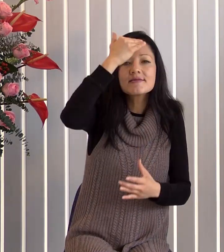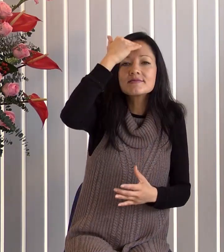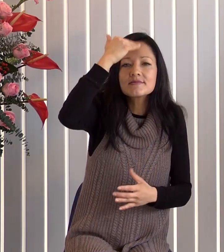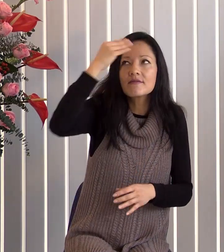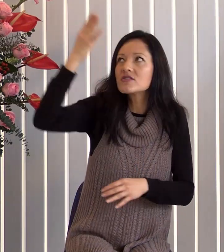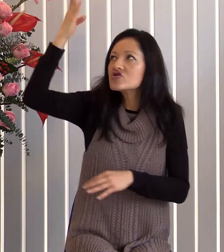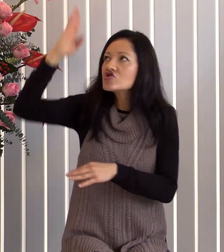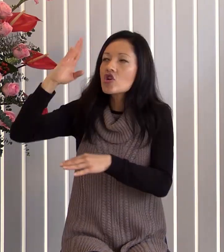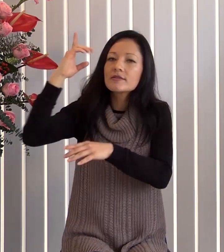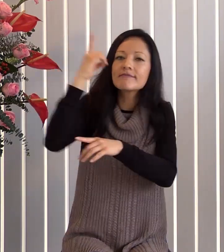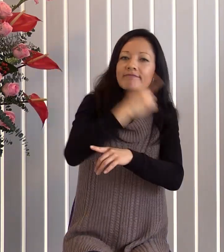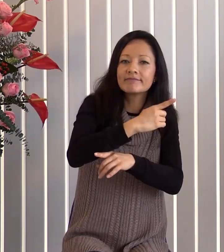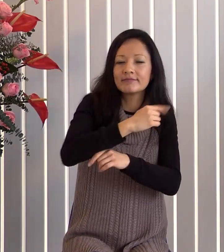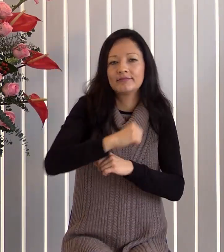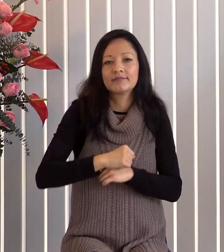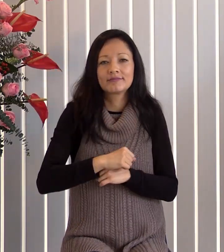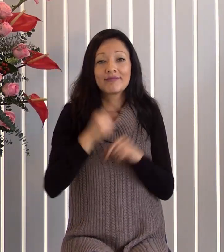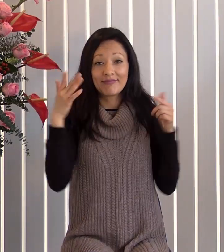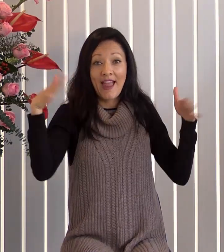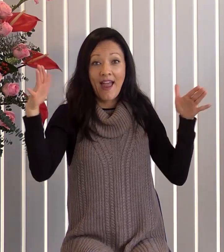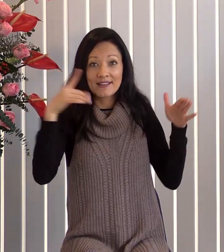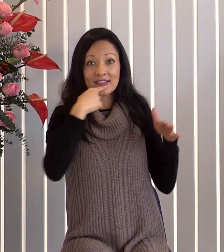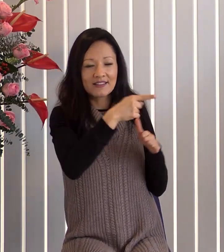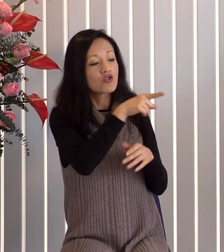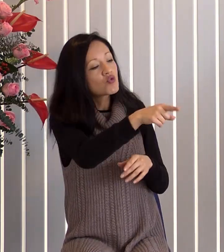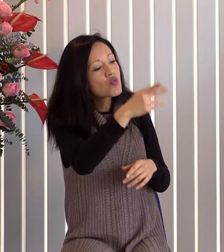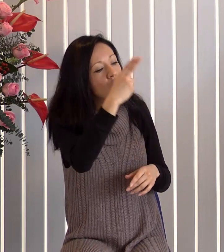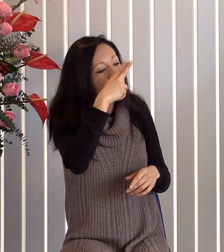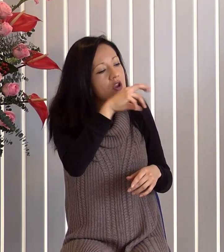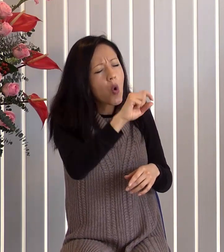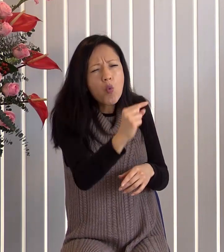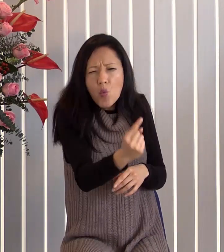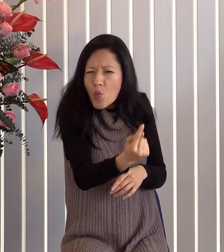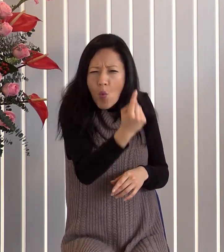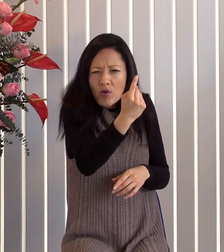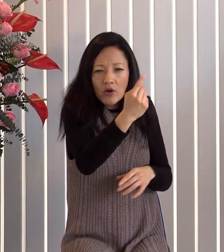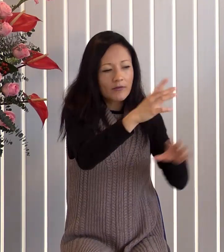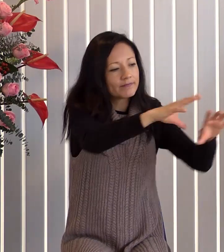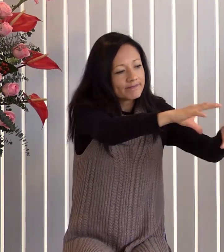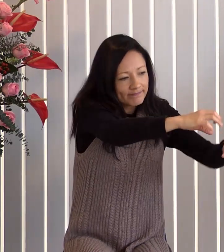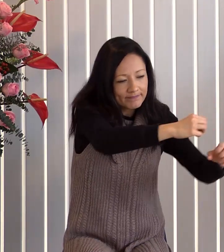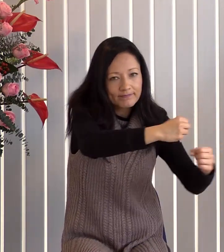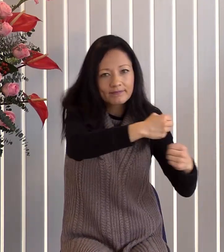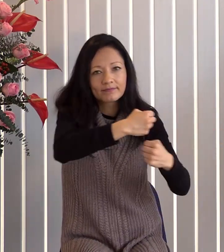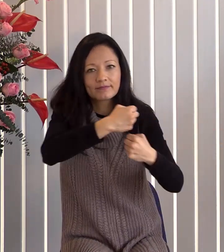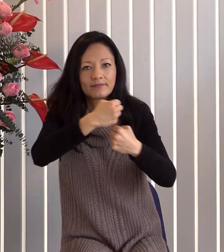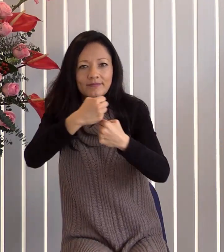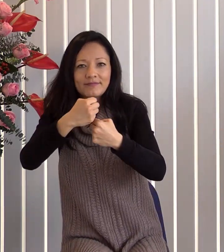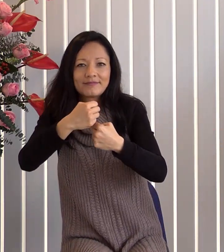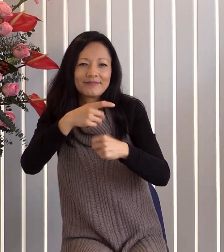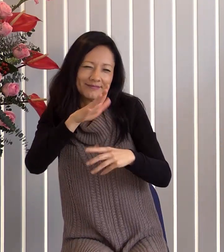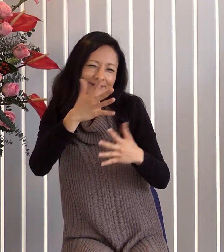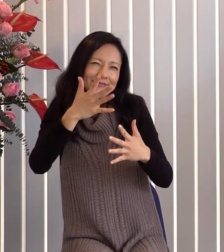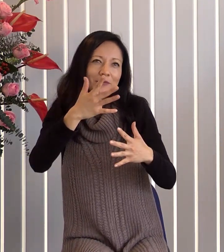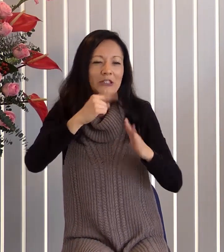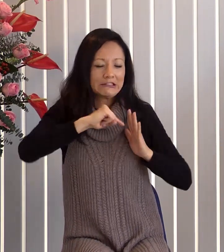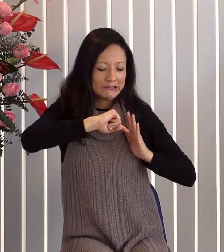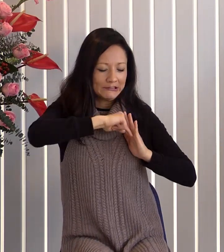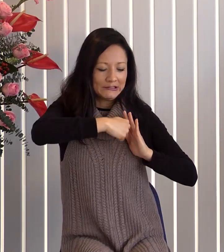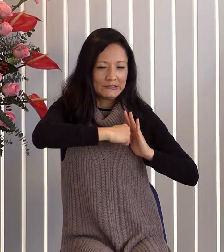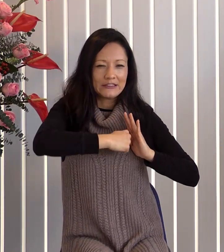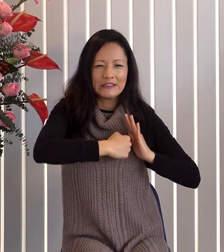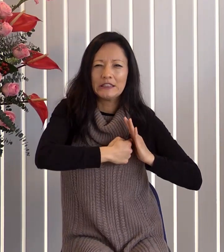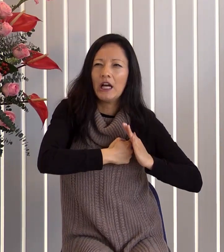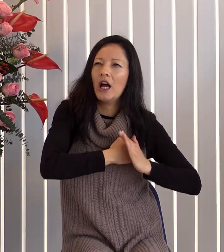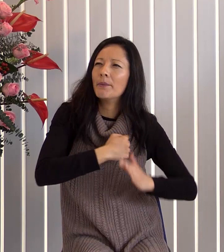el ángel, toma ahora tu hijo, tu único. Y mire cómo se lo dice, ¿no? Como metiéndole el dedo en la